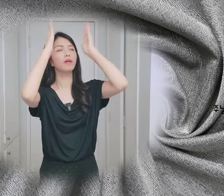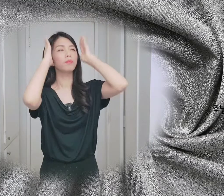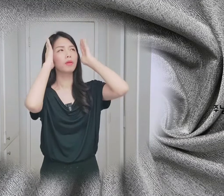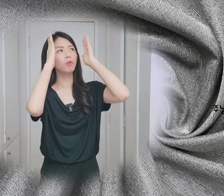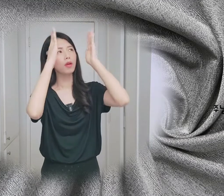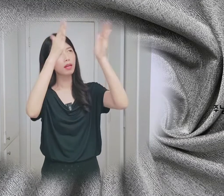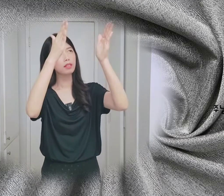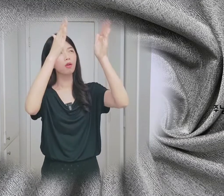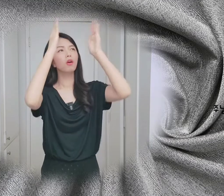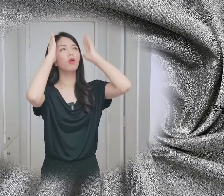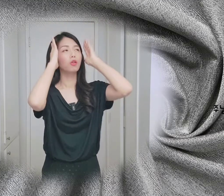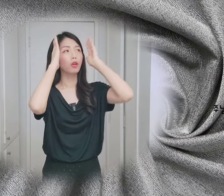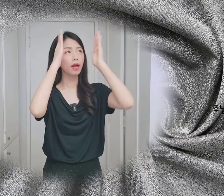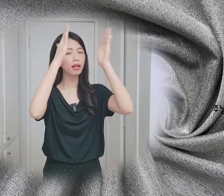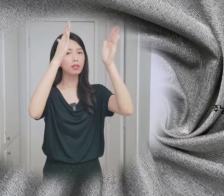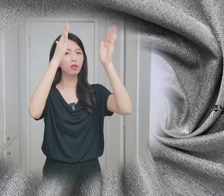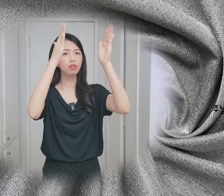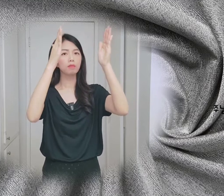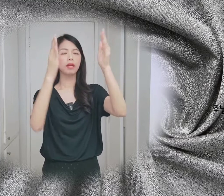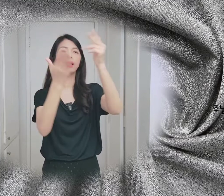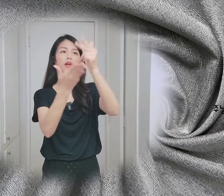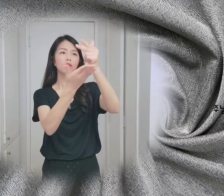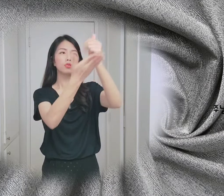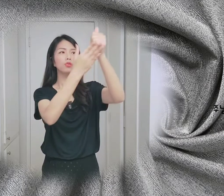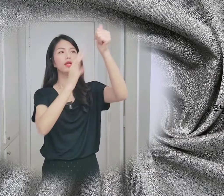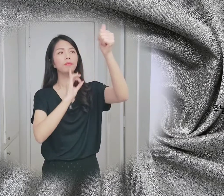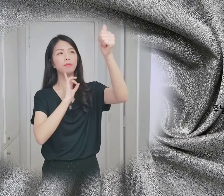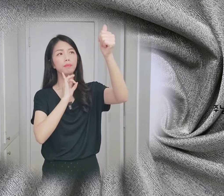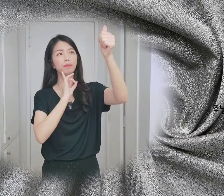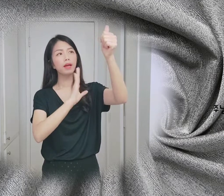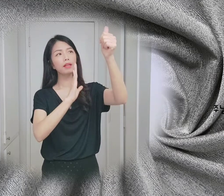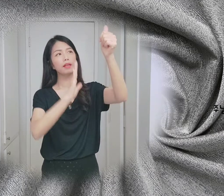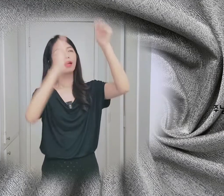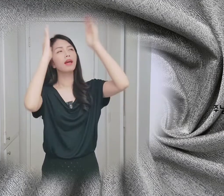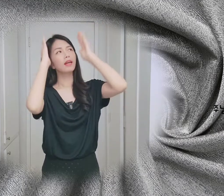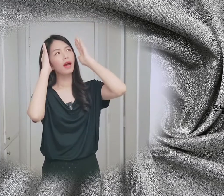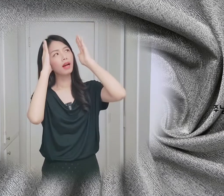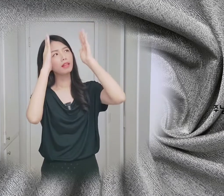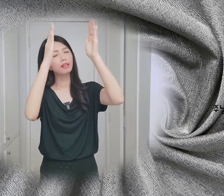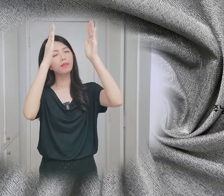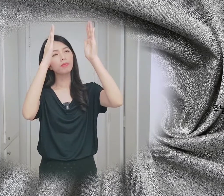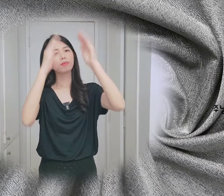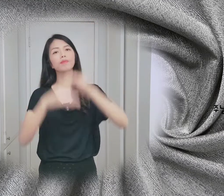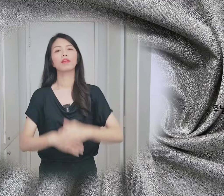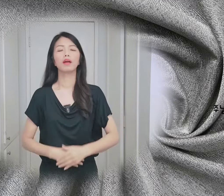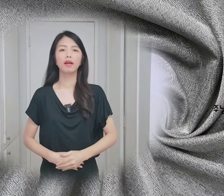나가주시면 돼요. 뭐뭐 향해서 어디 향해서 이런 뜻입니다. 주님만